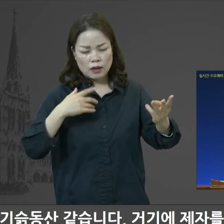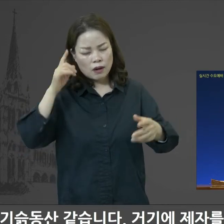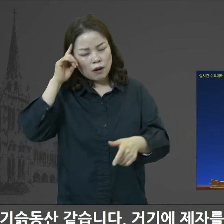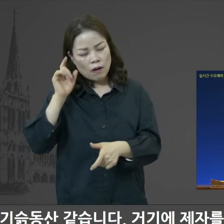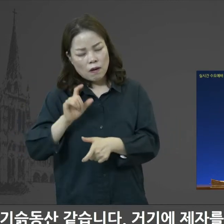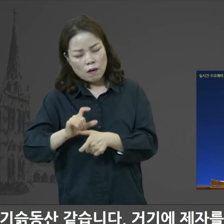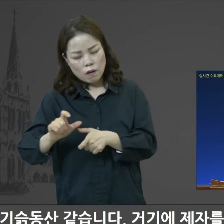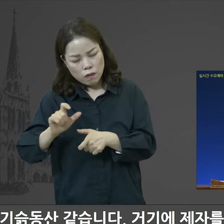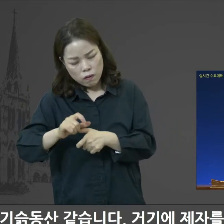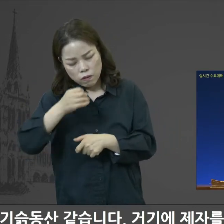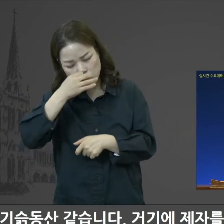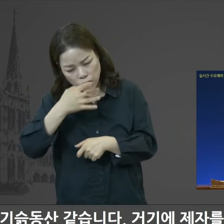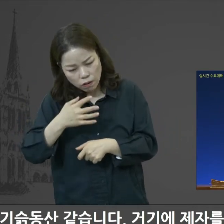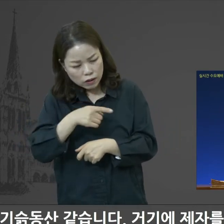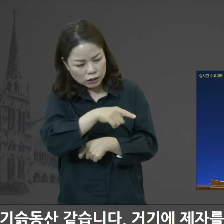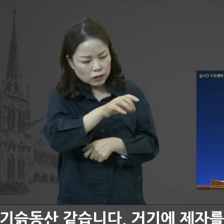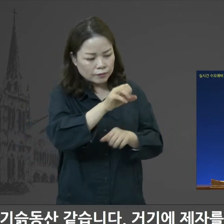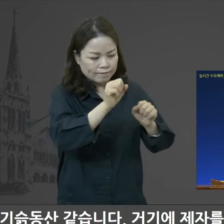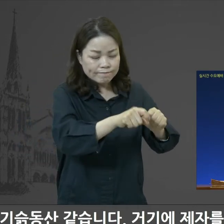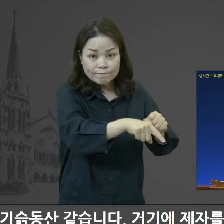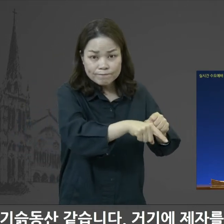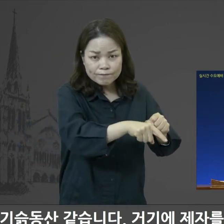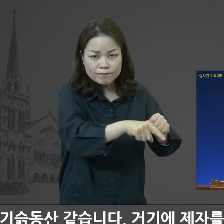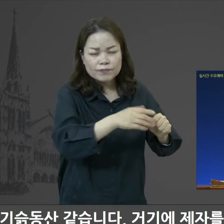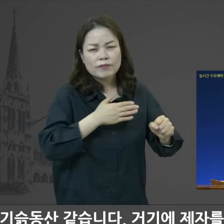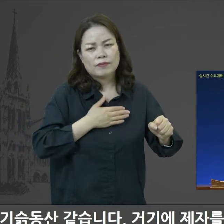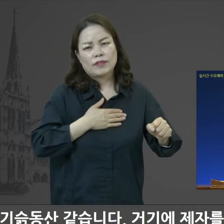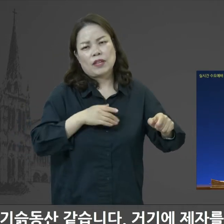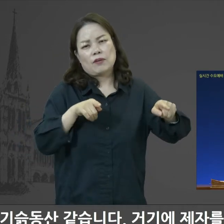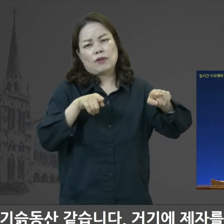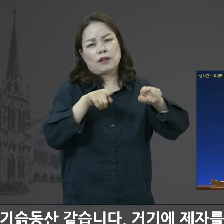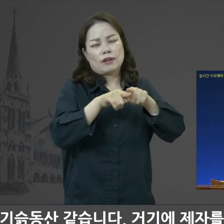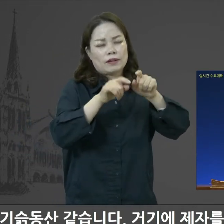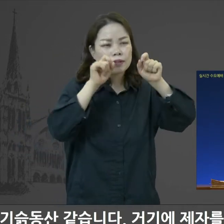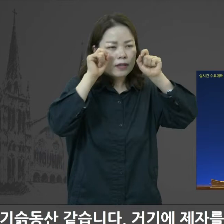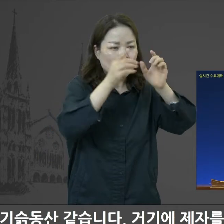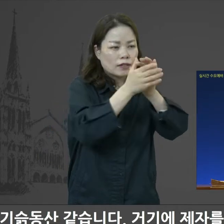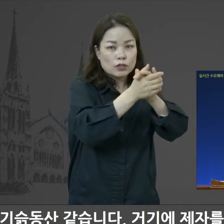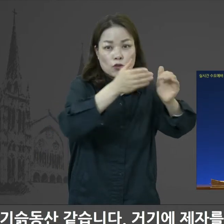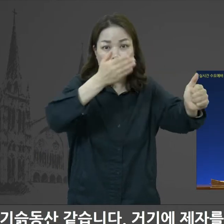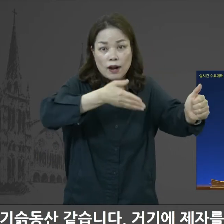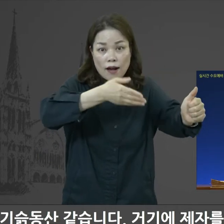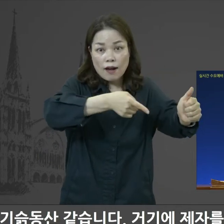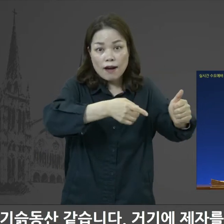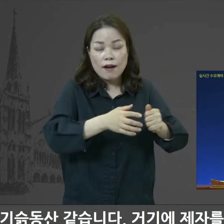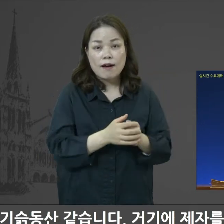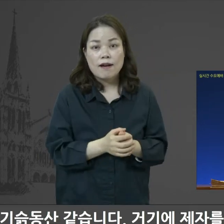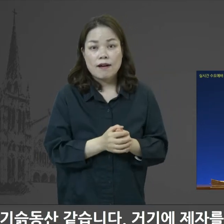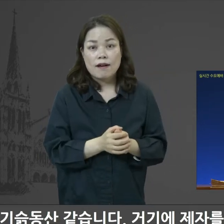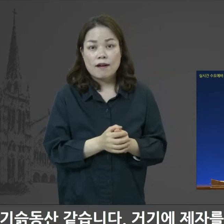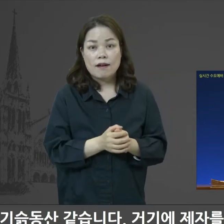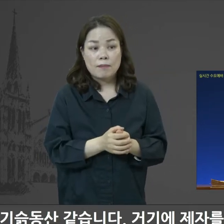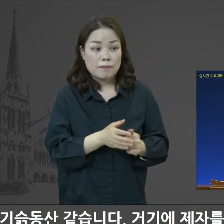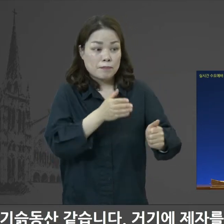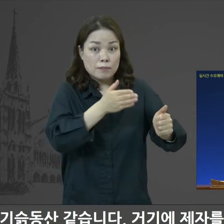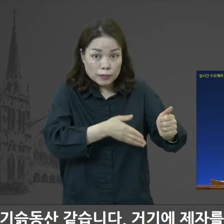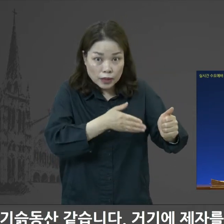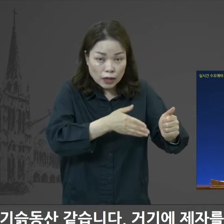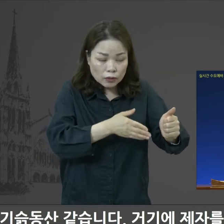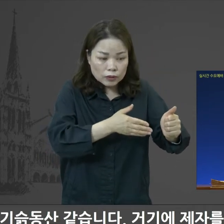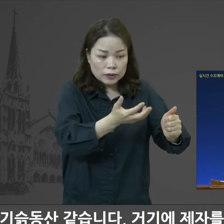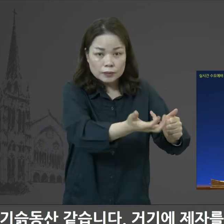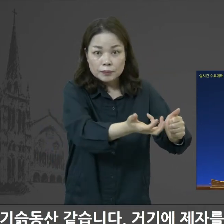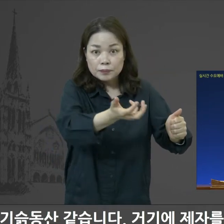죽게 되었으니 너희는 여기 머물러 나와 함께 깨어 있으라. 이렇게 당부하시고는